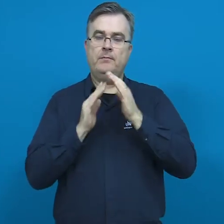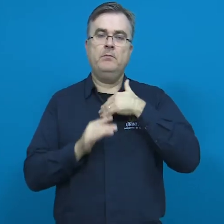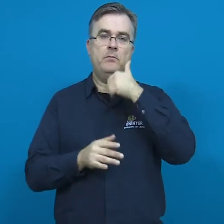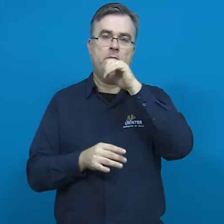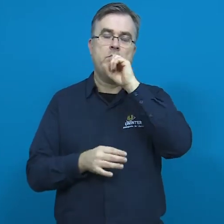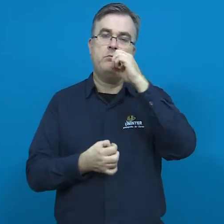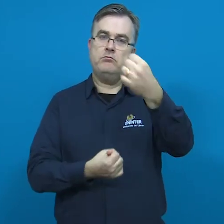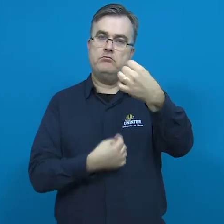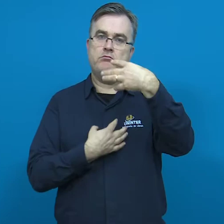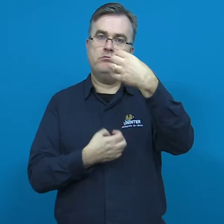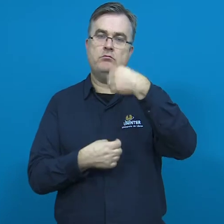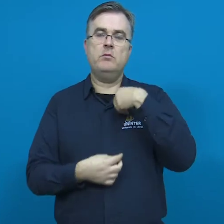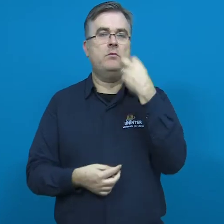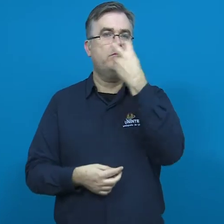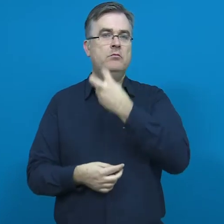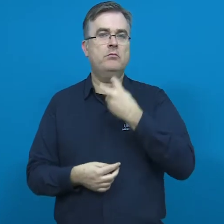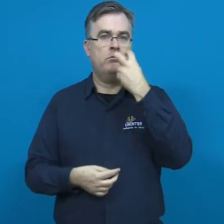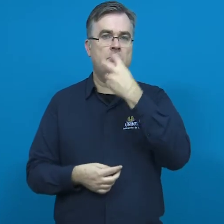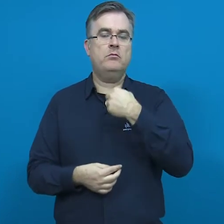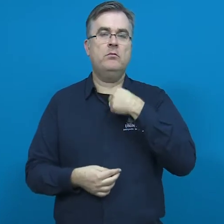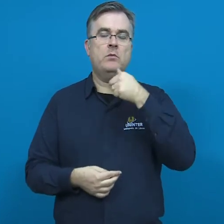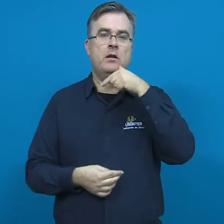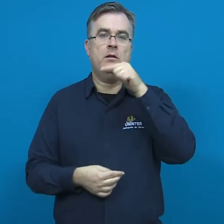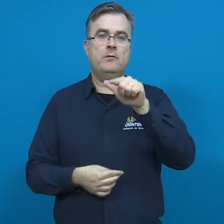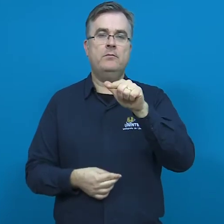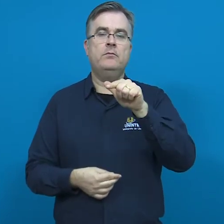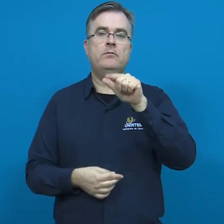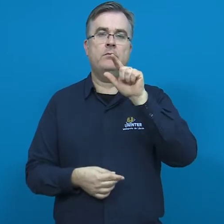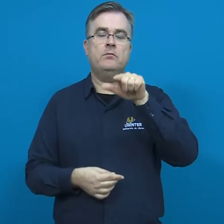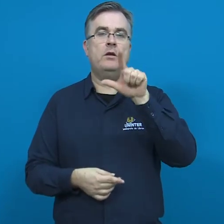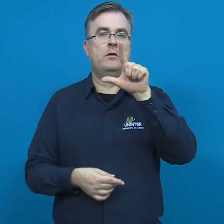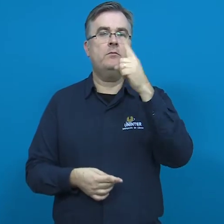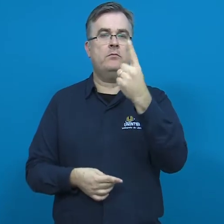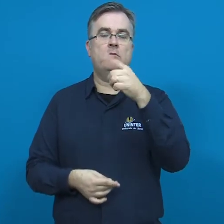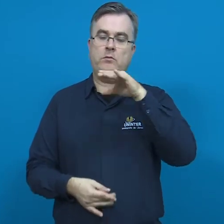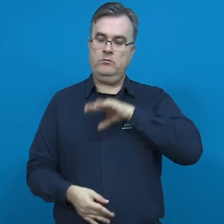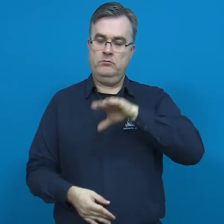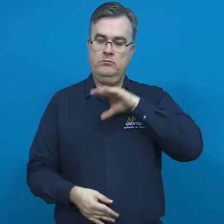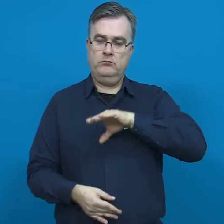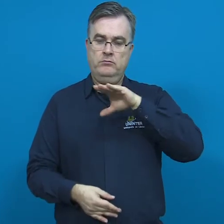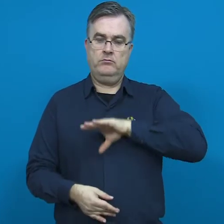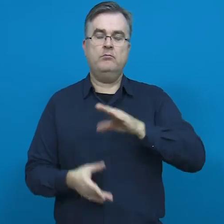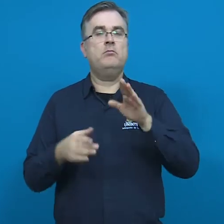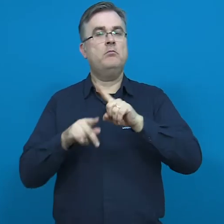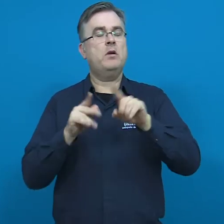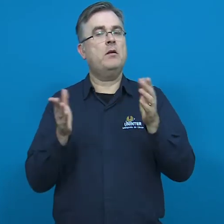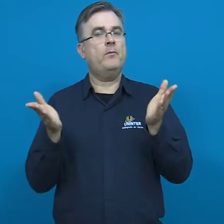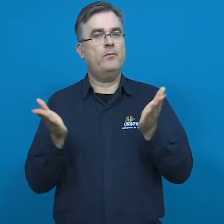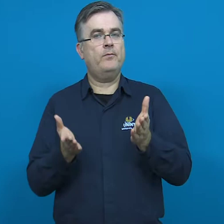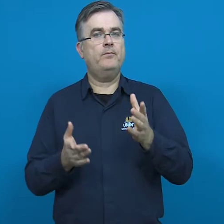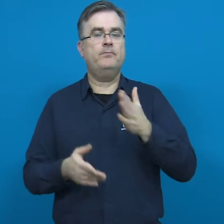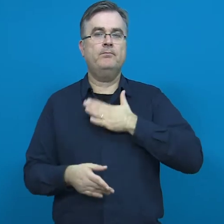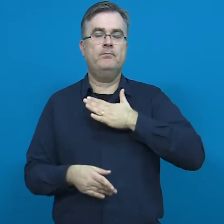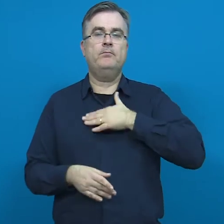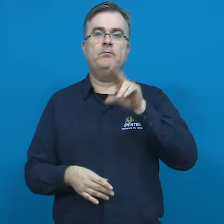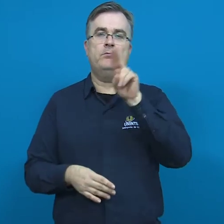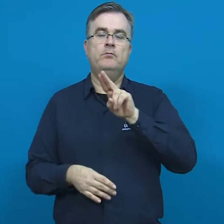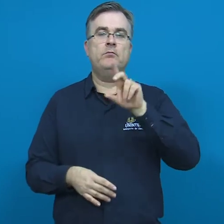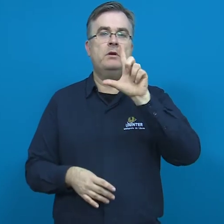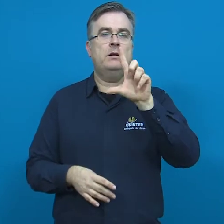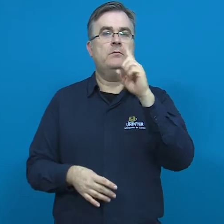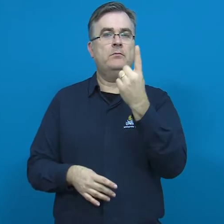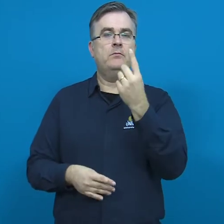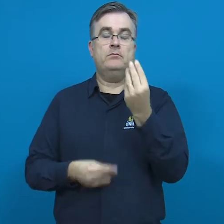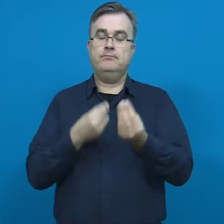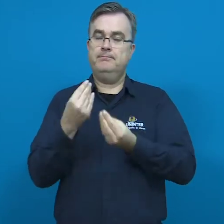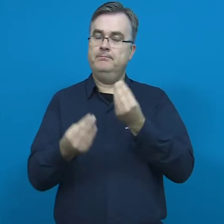casa, a minha mãe me ensinou, eu fui oralizada, então a minha língua, a L1, era o português. Mas agora eu uso